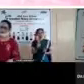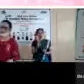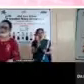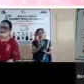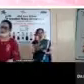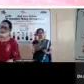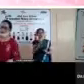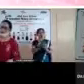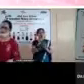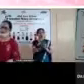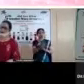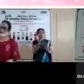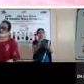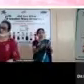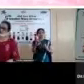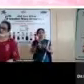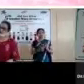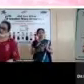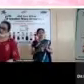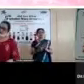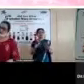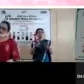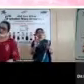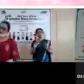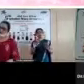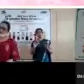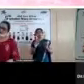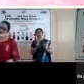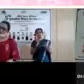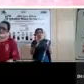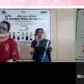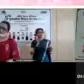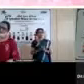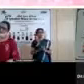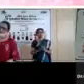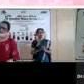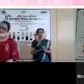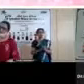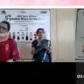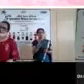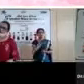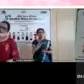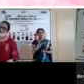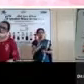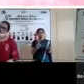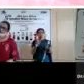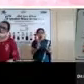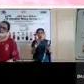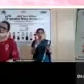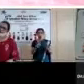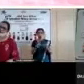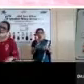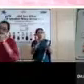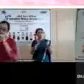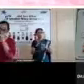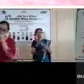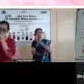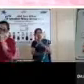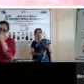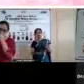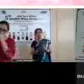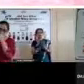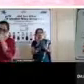प्रतिभाएं लोगों के समक्ष नहीं आ पाती, जिसकी वजह से वो किसी भी प्रकार का फायदा नहीं उठा पाते तथा हम भी उनकी